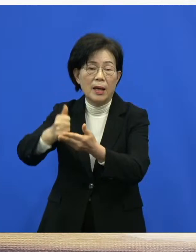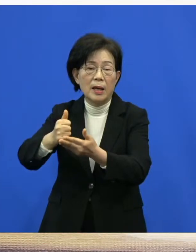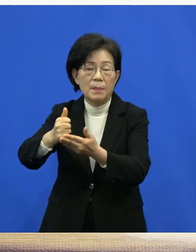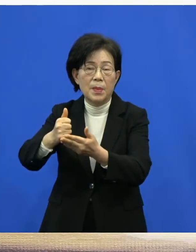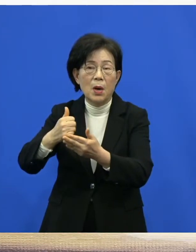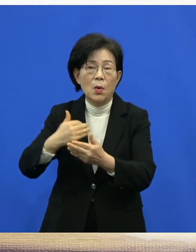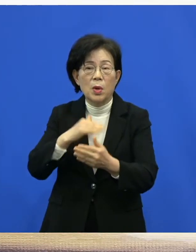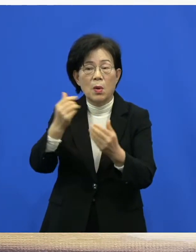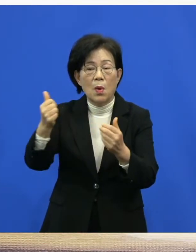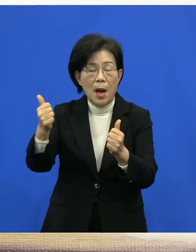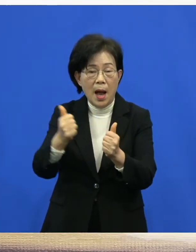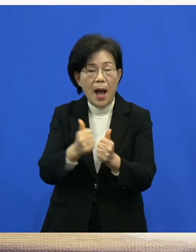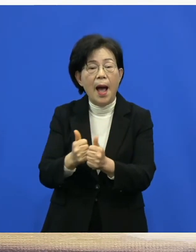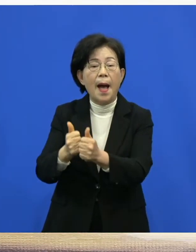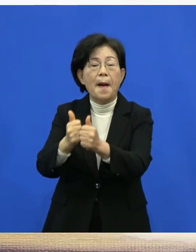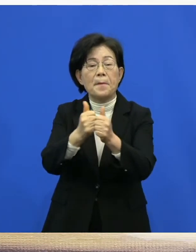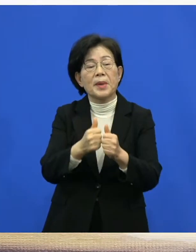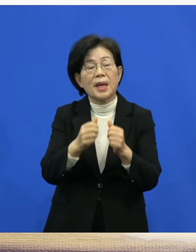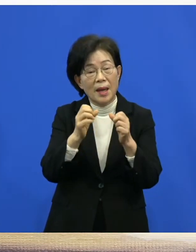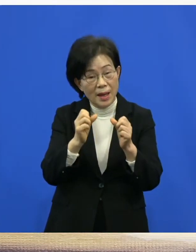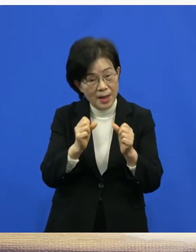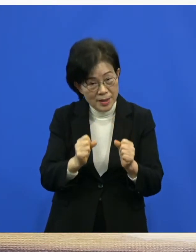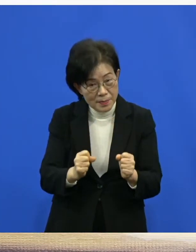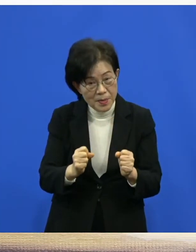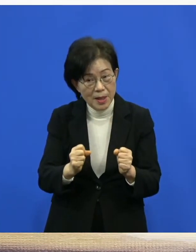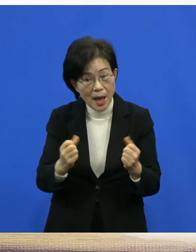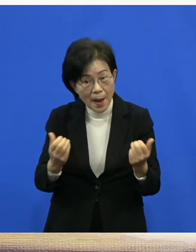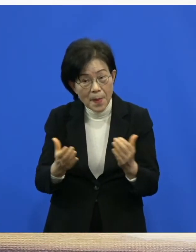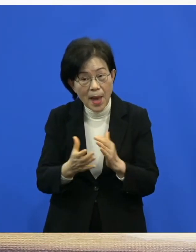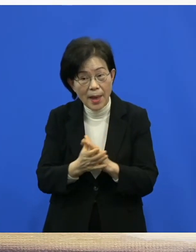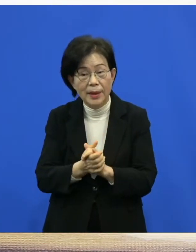우리와 함께 하십니다.